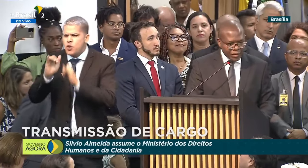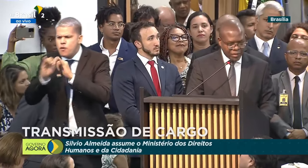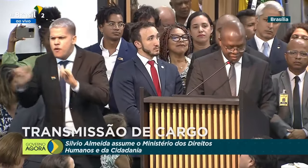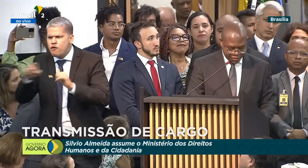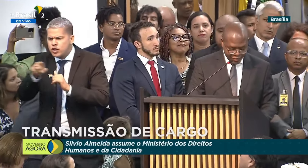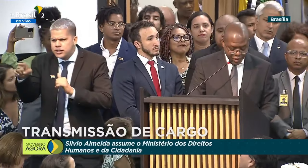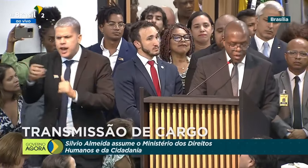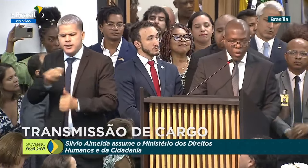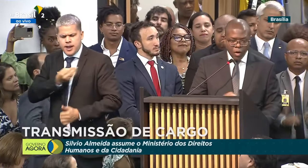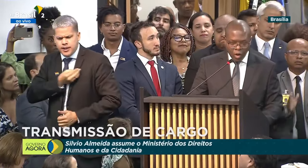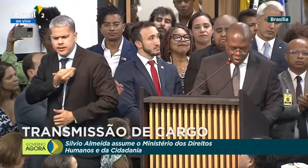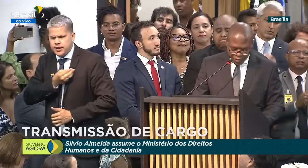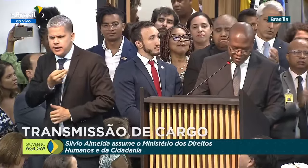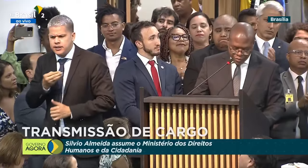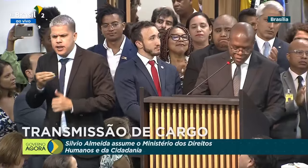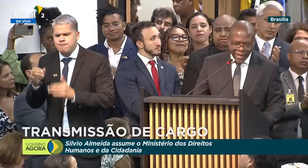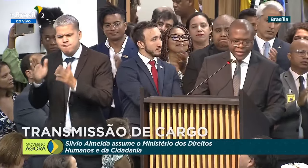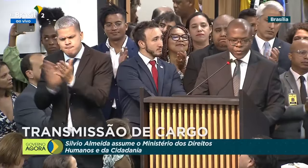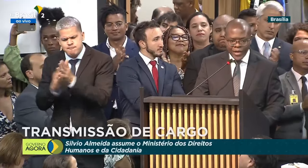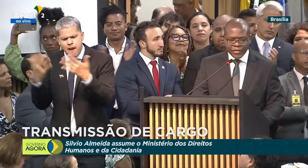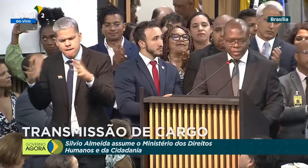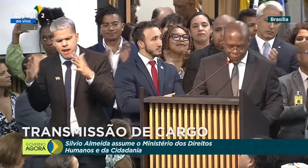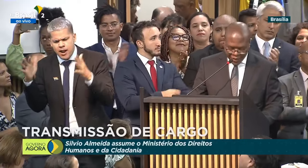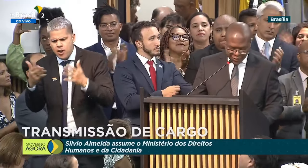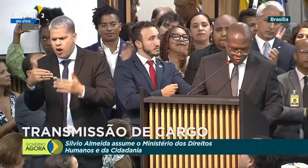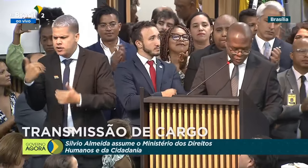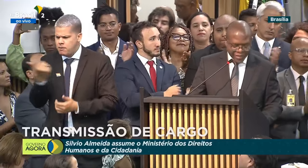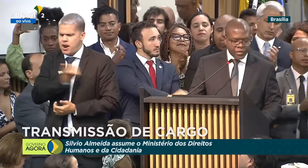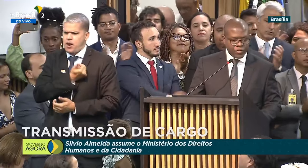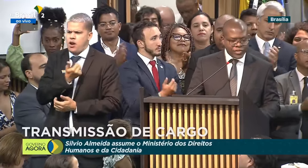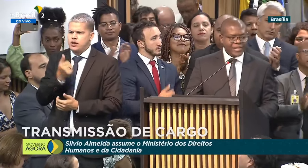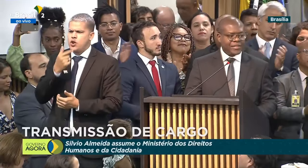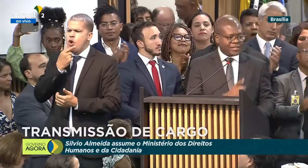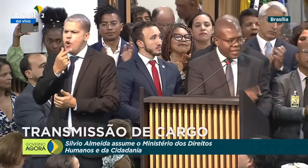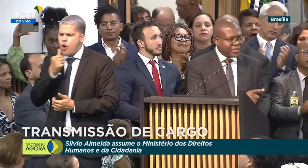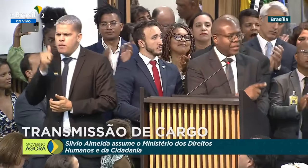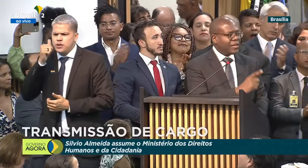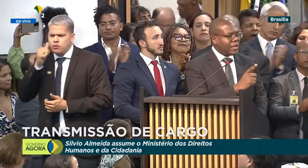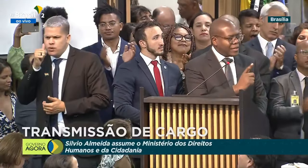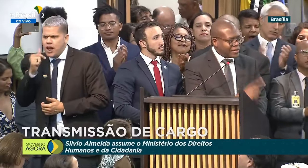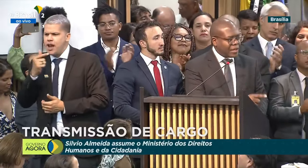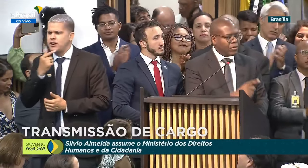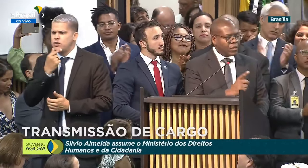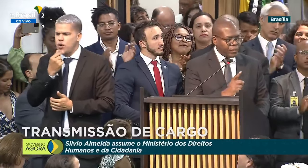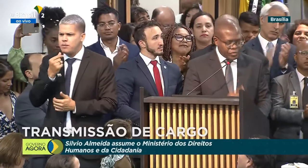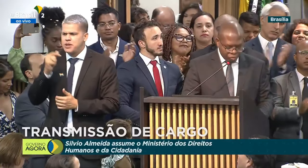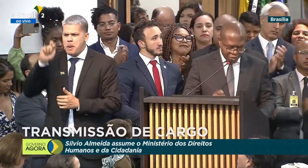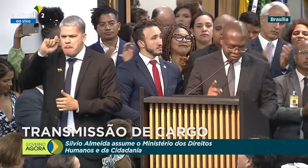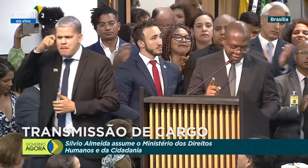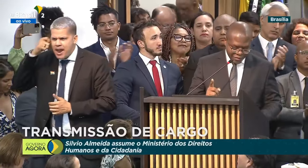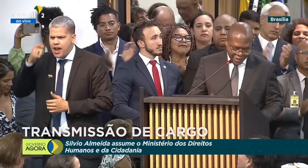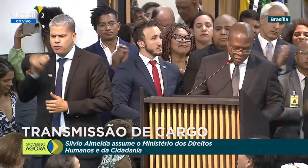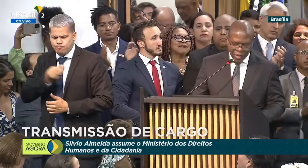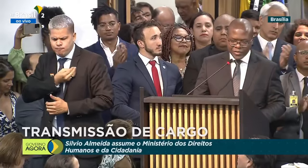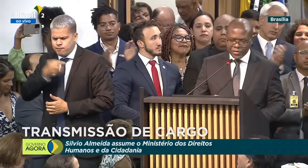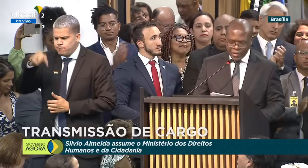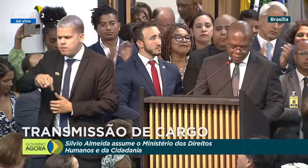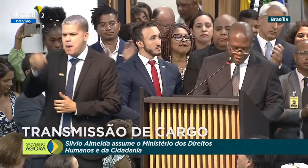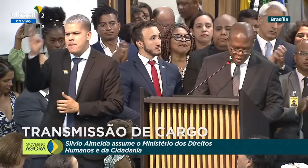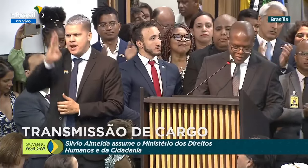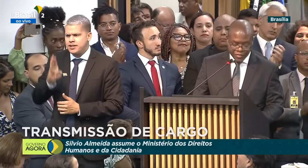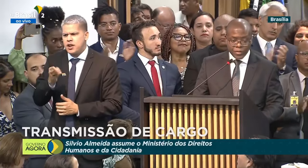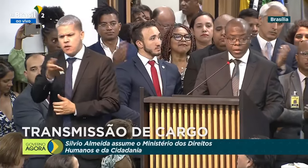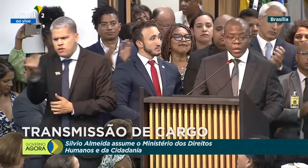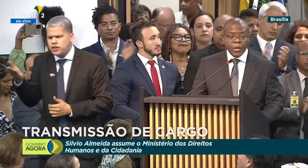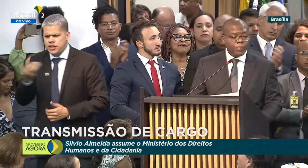valiosas Para nós homens e mulheres pretas e pretas do Brasil vocês existem e são pessoas valiosas